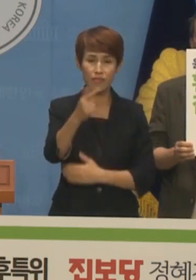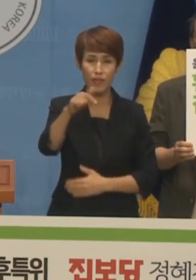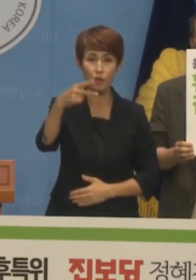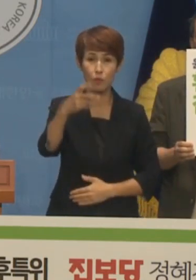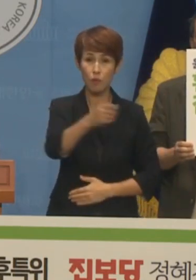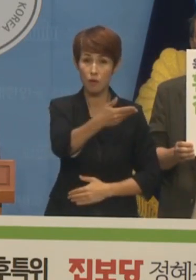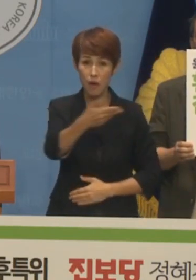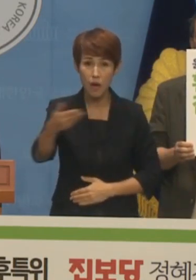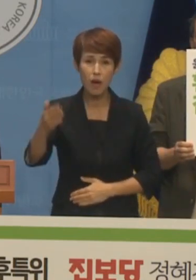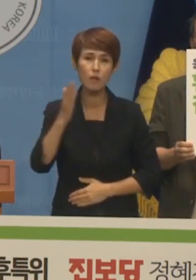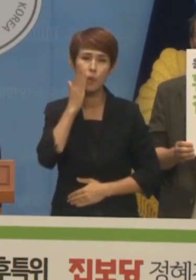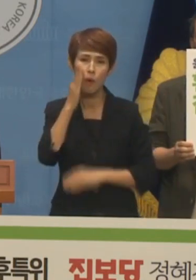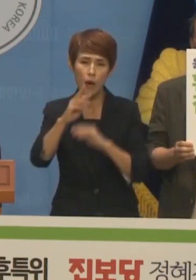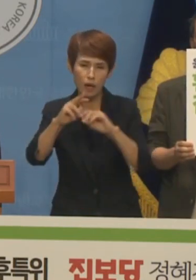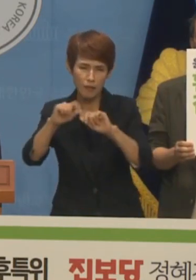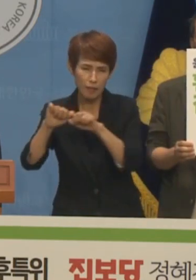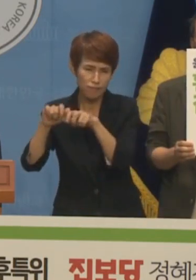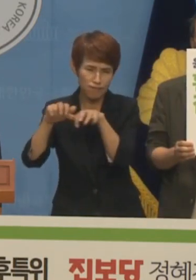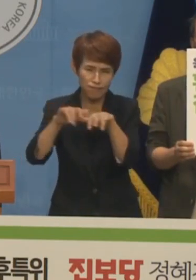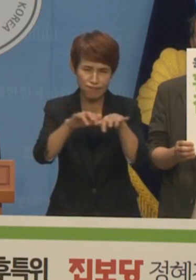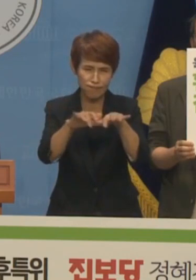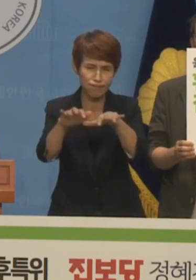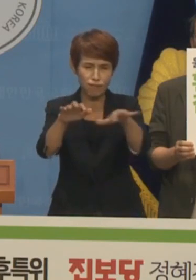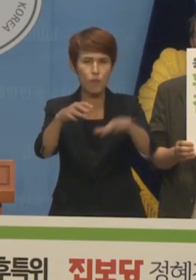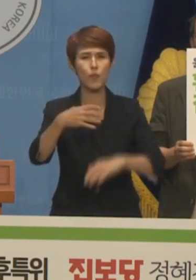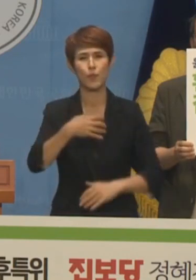녹조가 낙동강을 뒤덮을 수 있는 상황입니다.